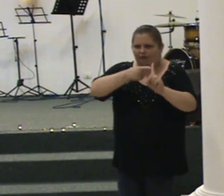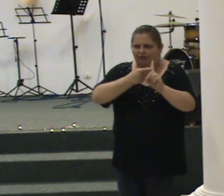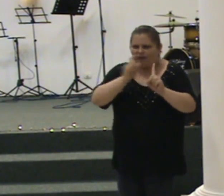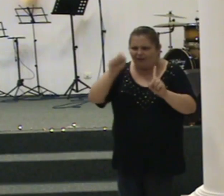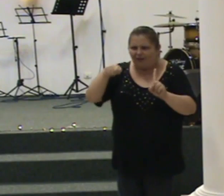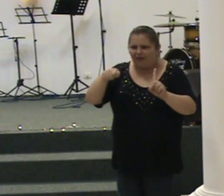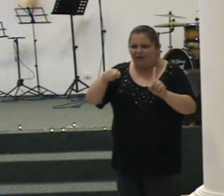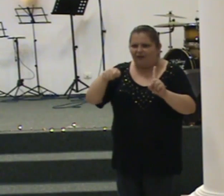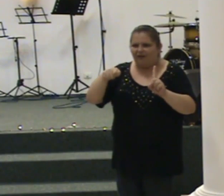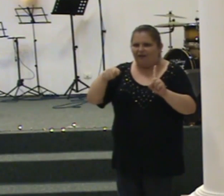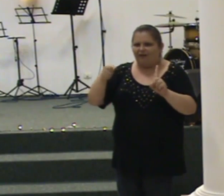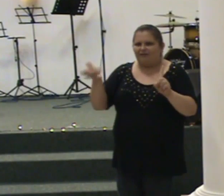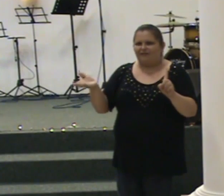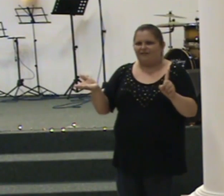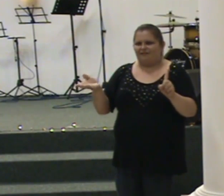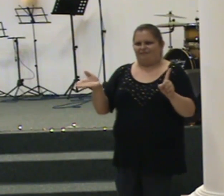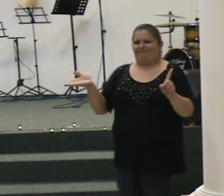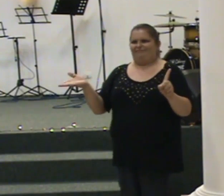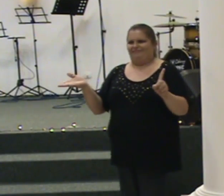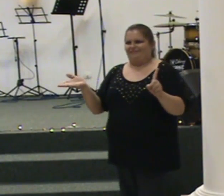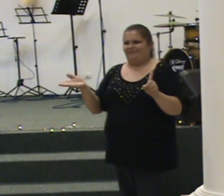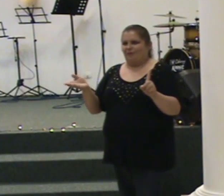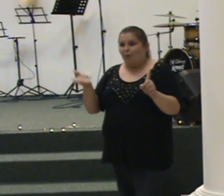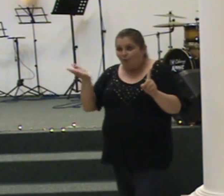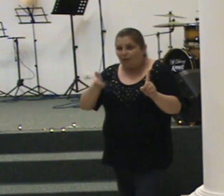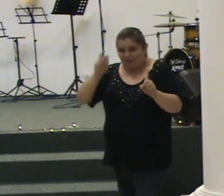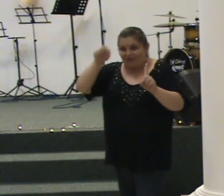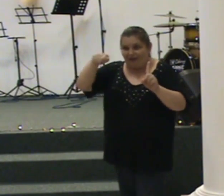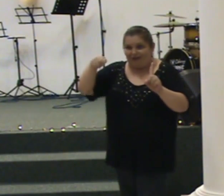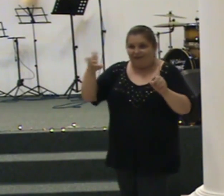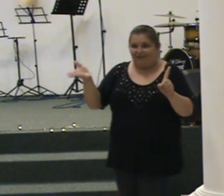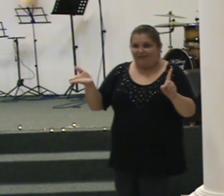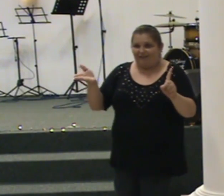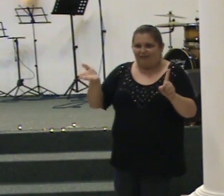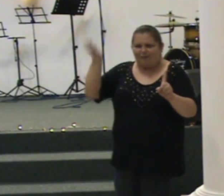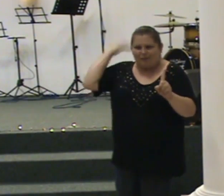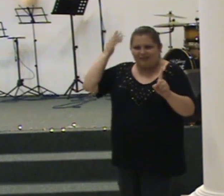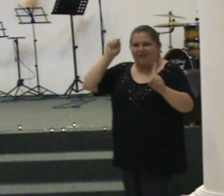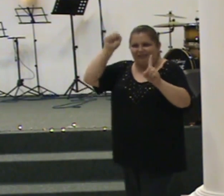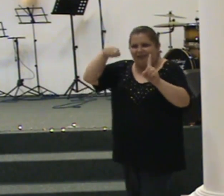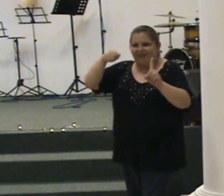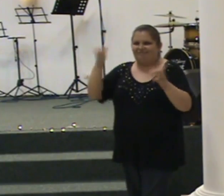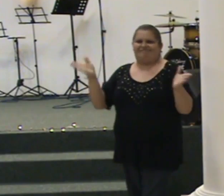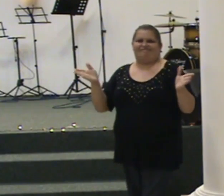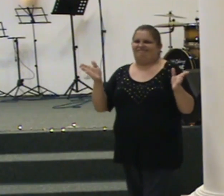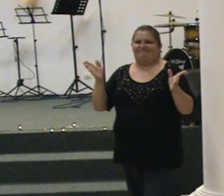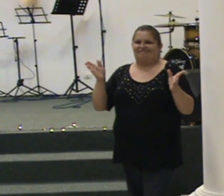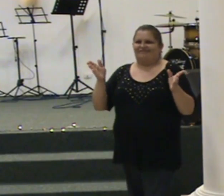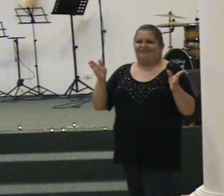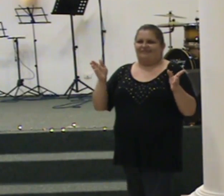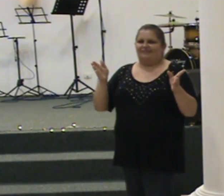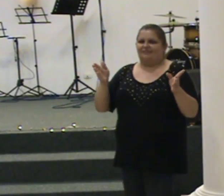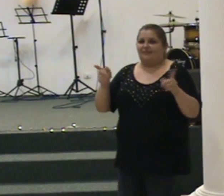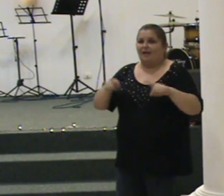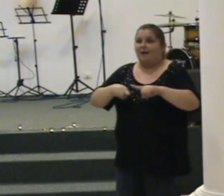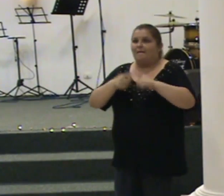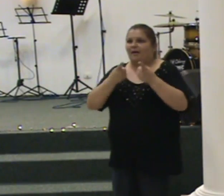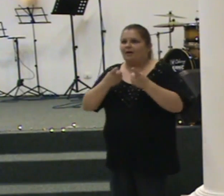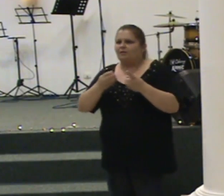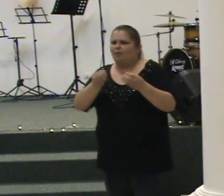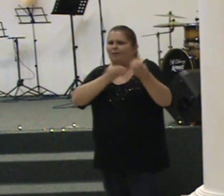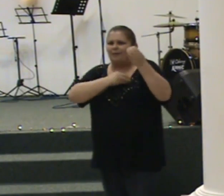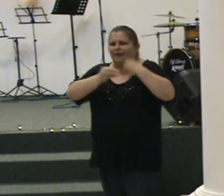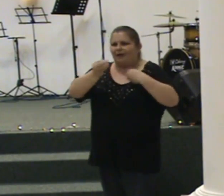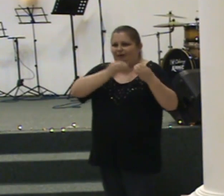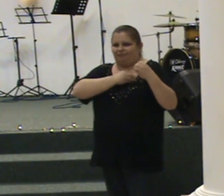todo mundo sabe, né? Por que teve que ser uma virgem? Por quê? Porque o pecado estava no mundo pela desobediência